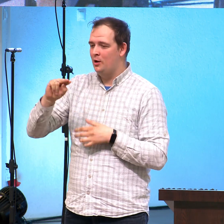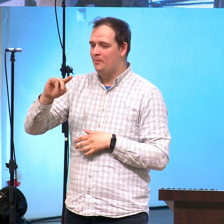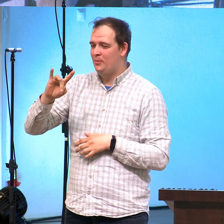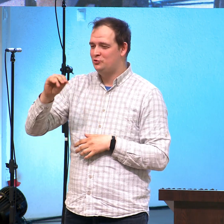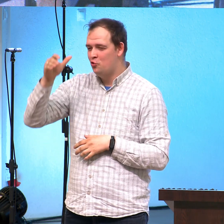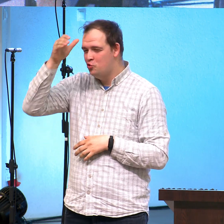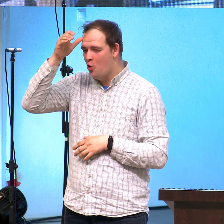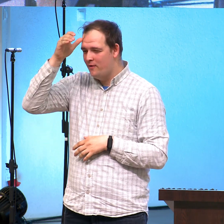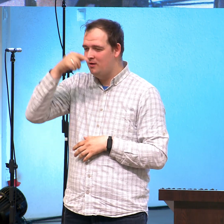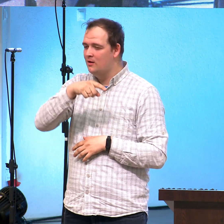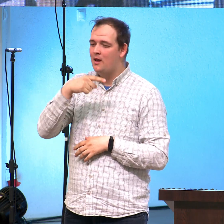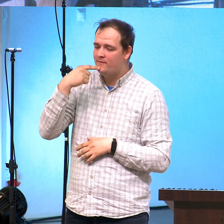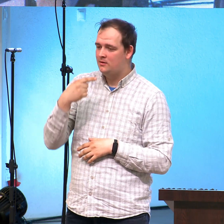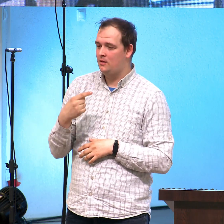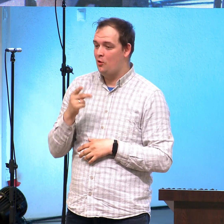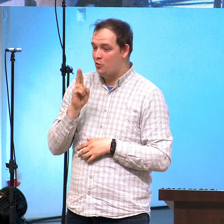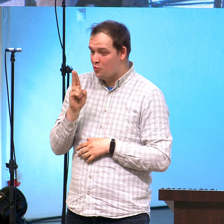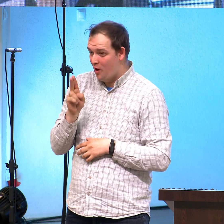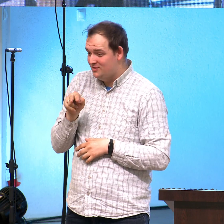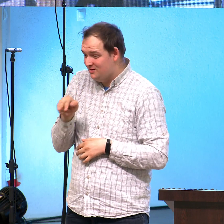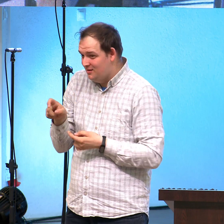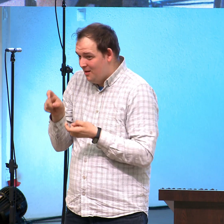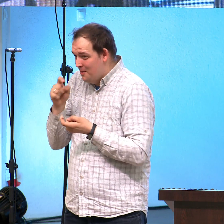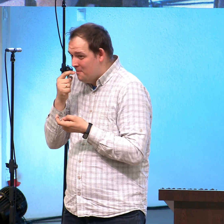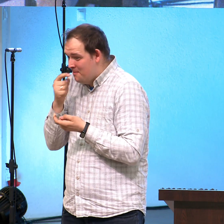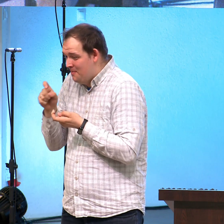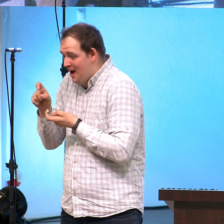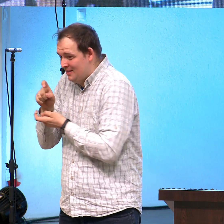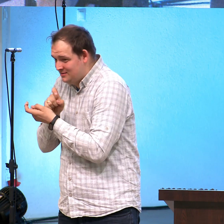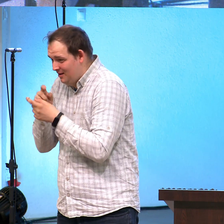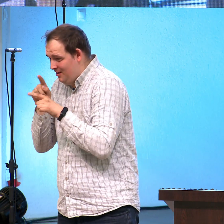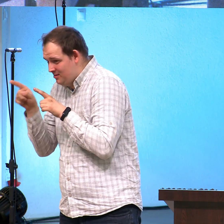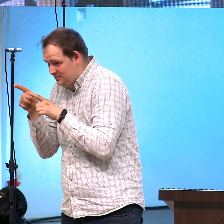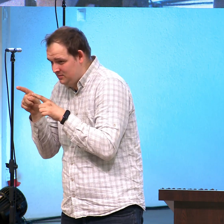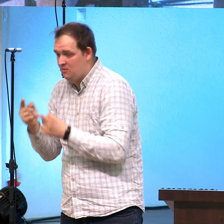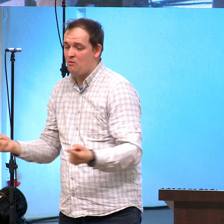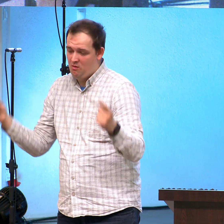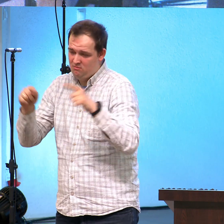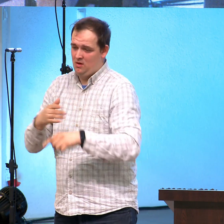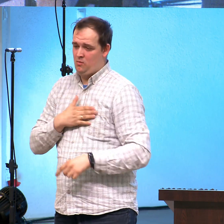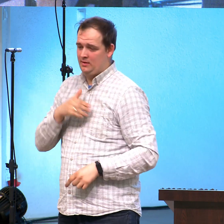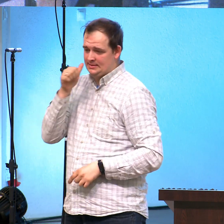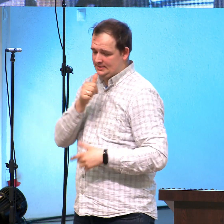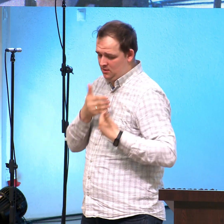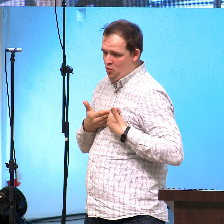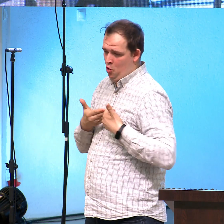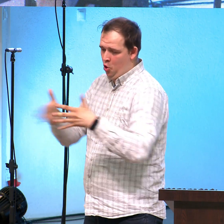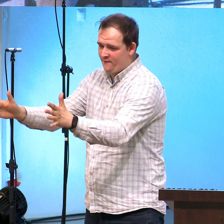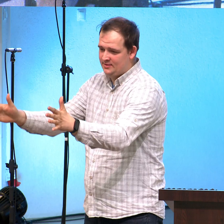Еще притчи Соломона: кто ходит переносчиком, тот